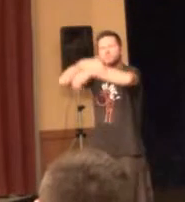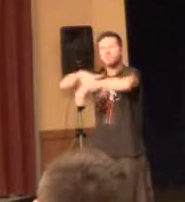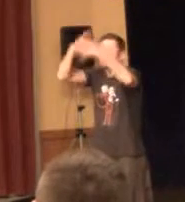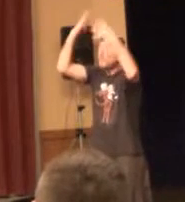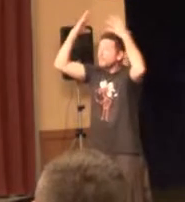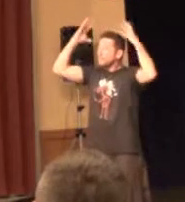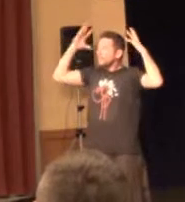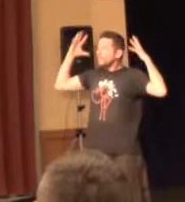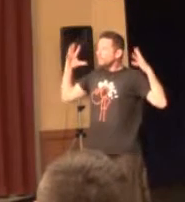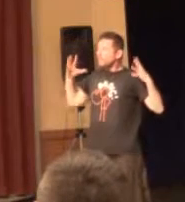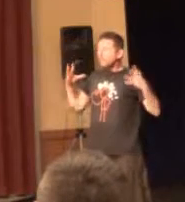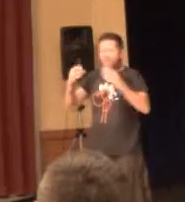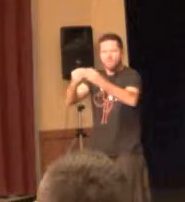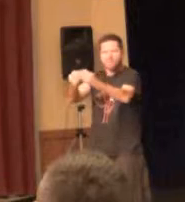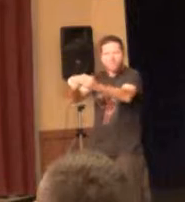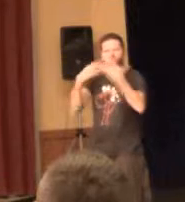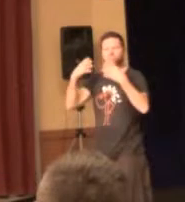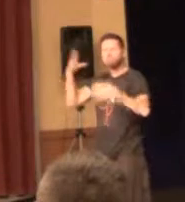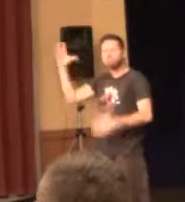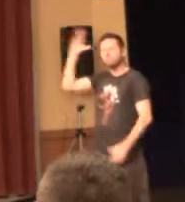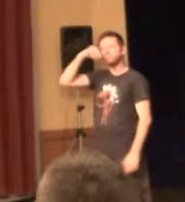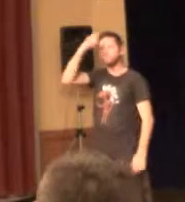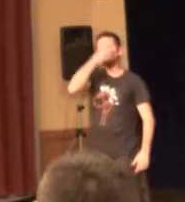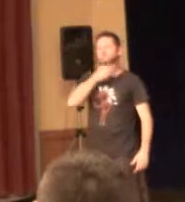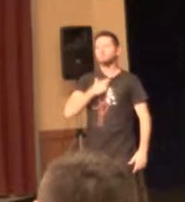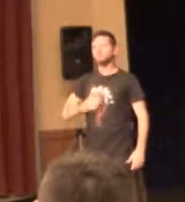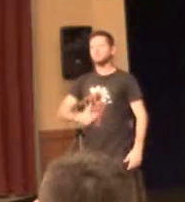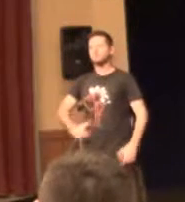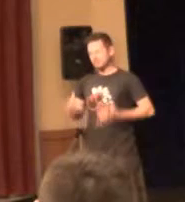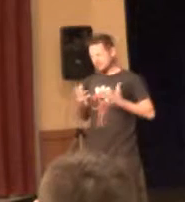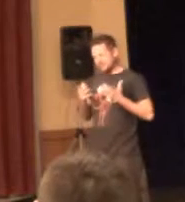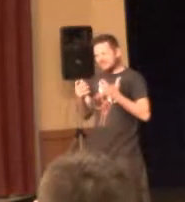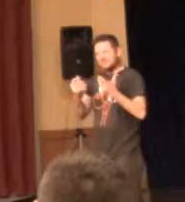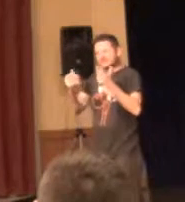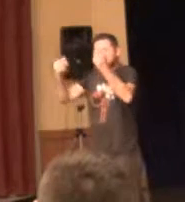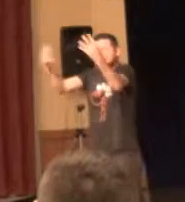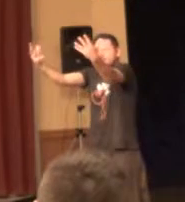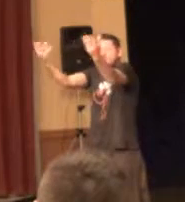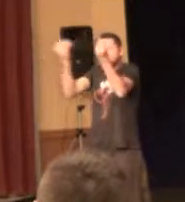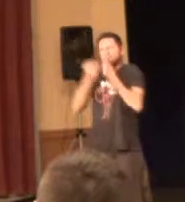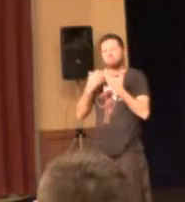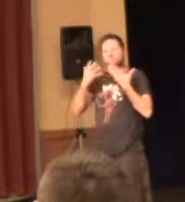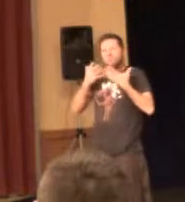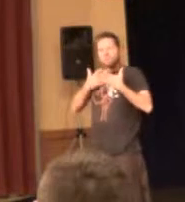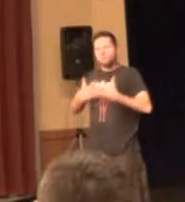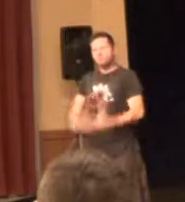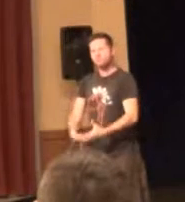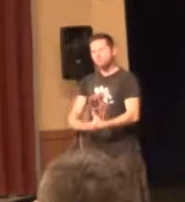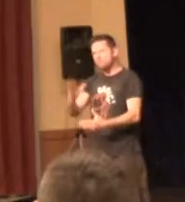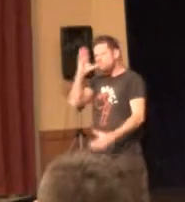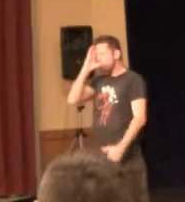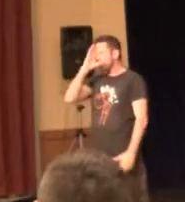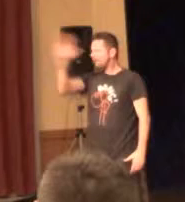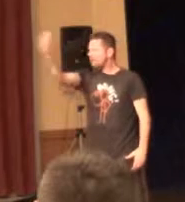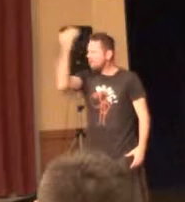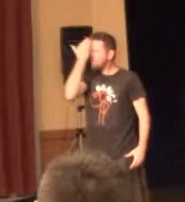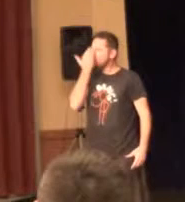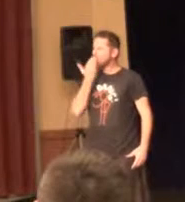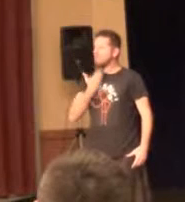et qui nous oublie, comme l'épaisseur du désir qui nous alourdit et qui nous libère.